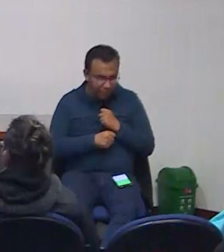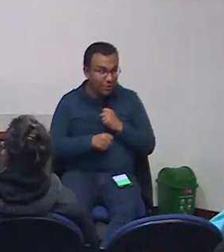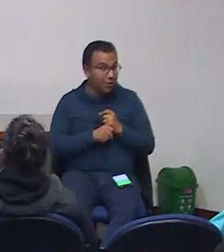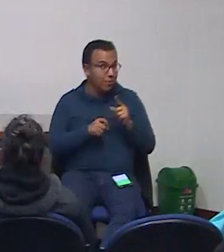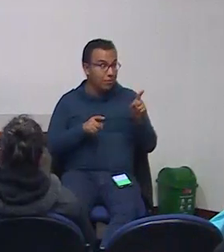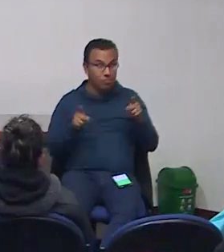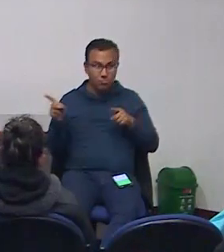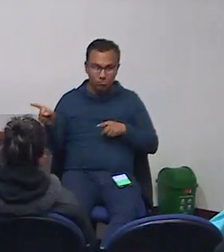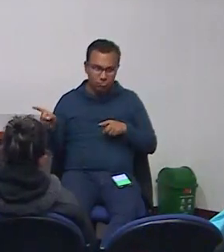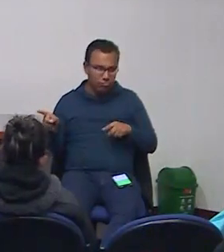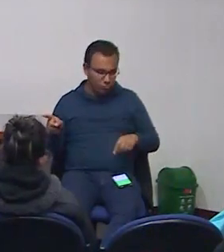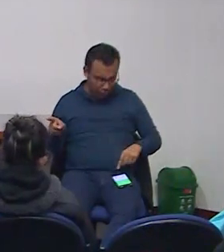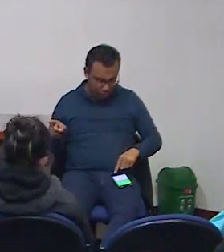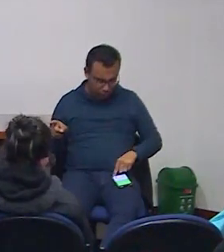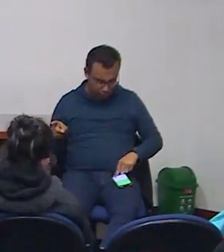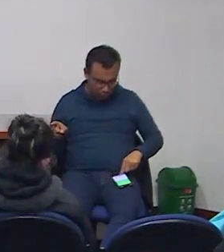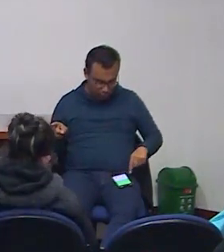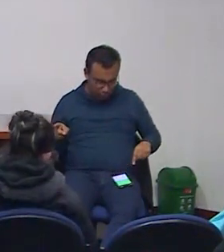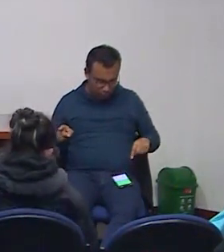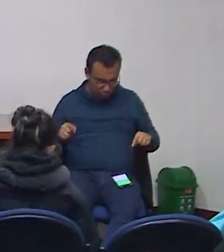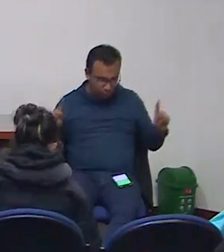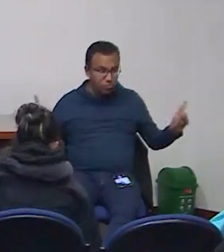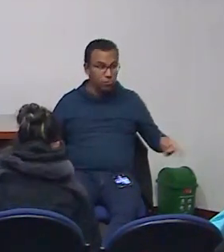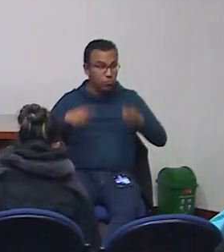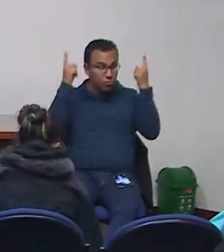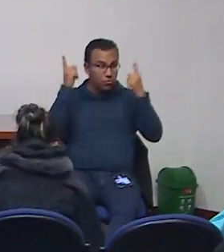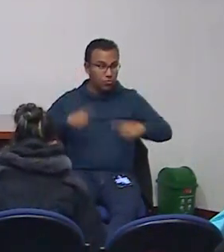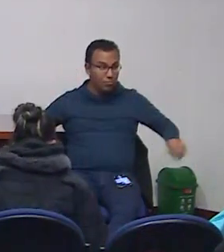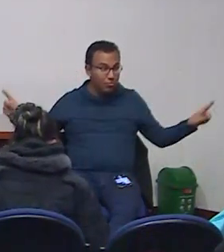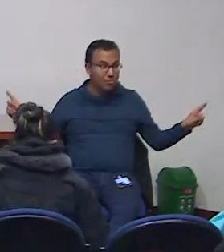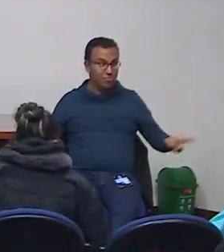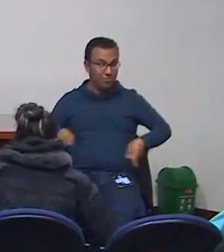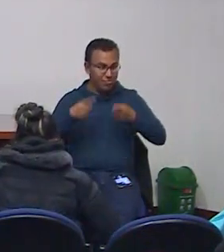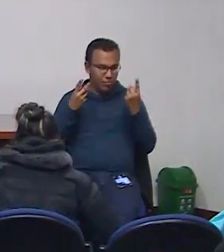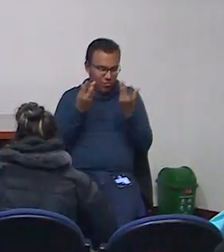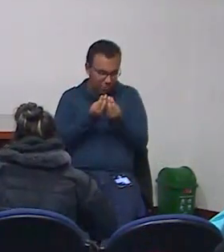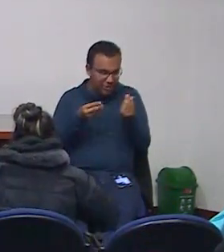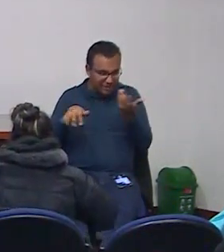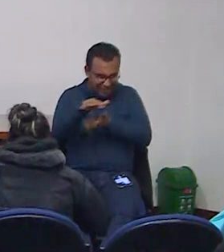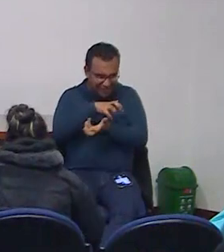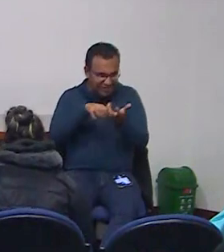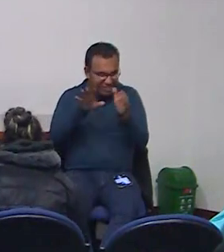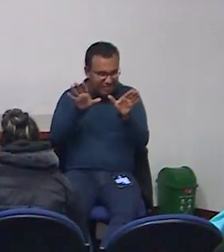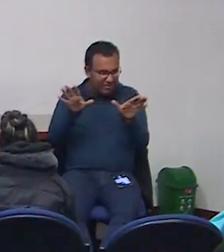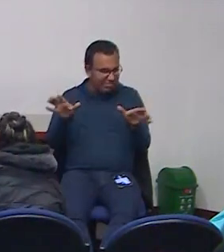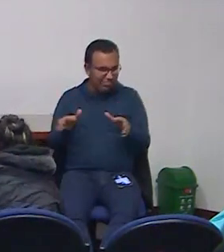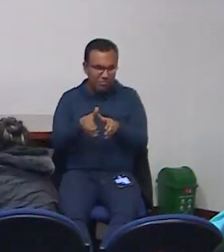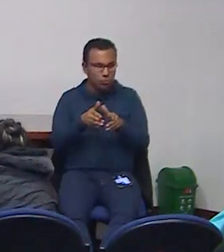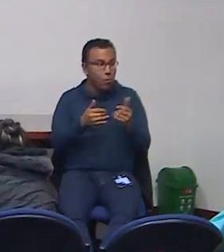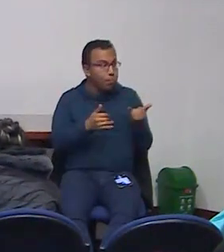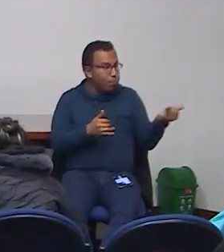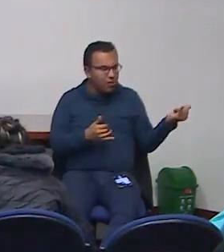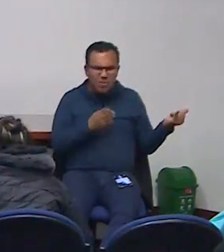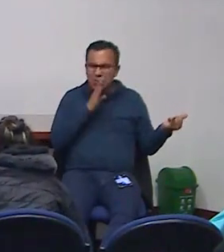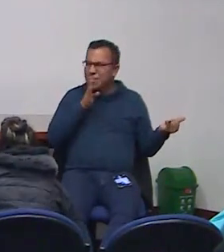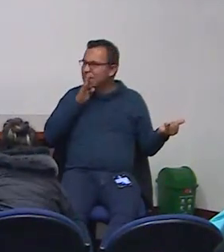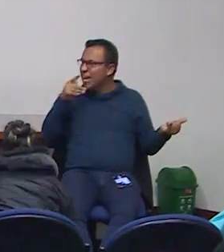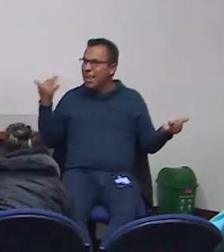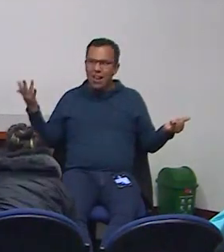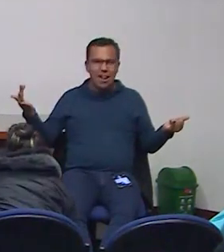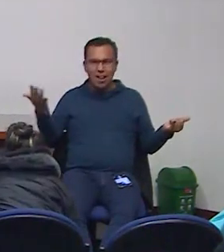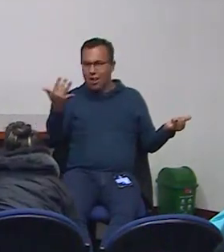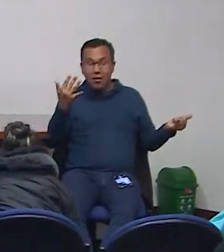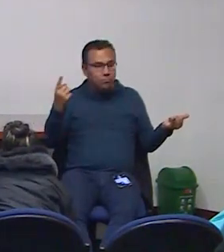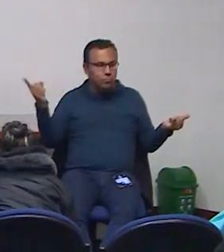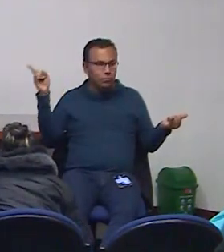levantó un una banda Marcial eh que teníamos en Pues que había en esa época estaban los instrumentos pero no había quien trabajara